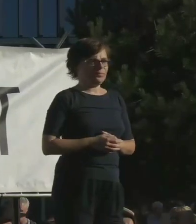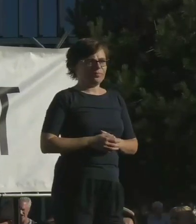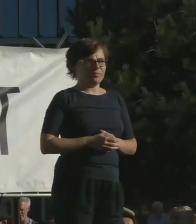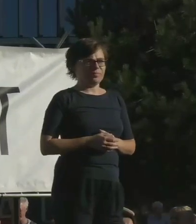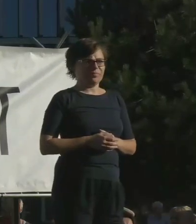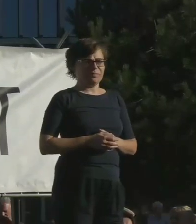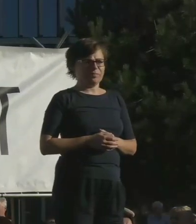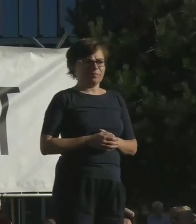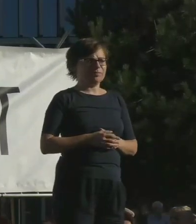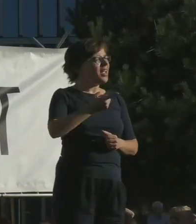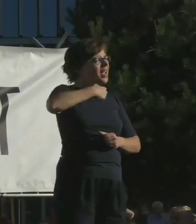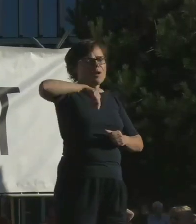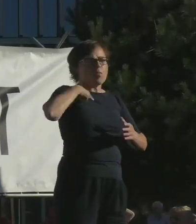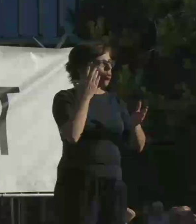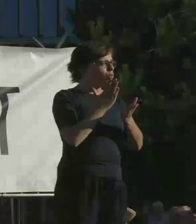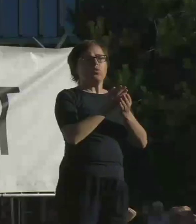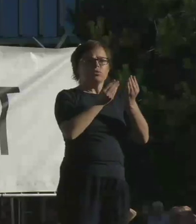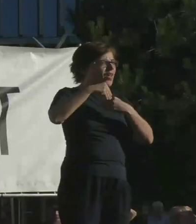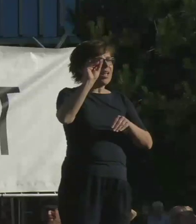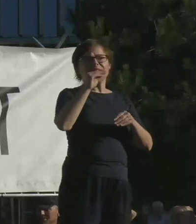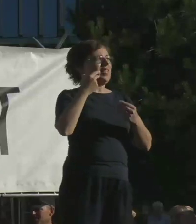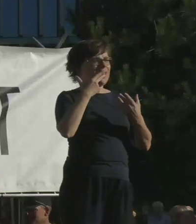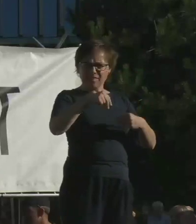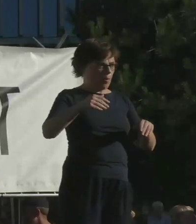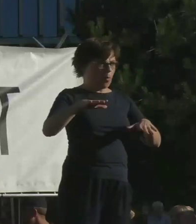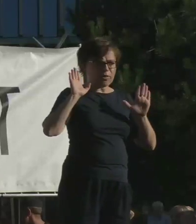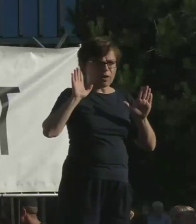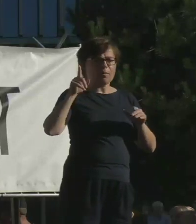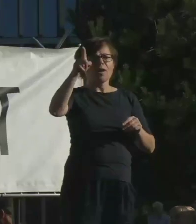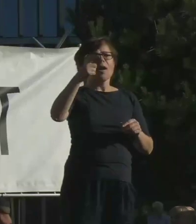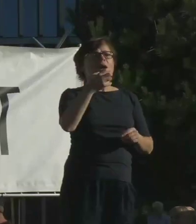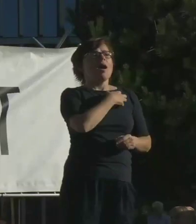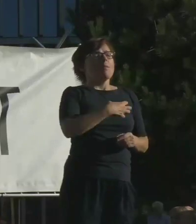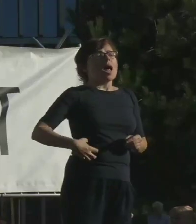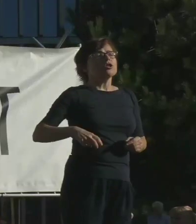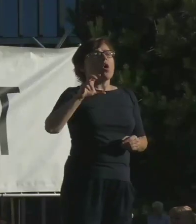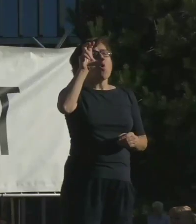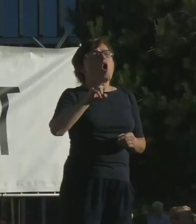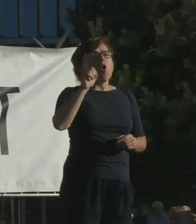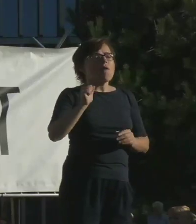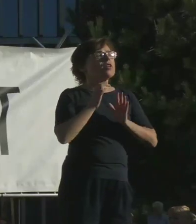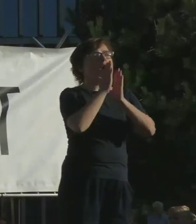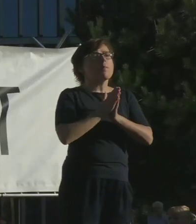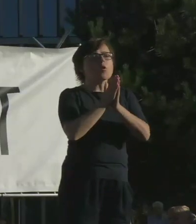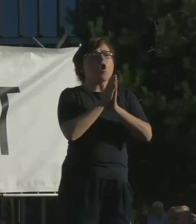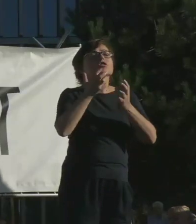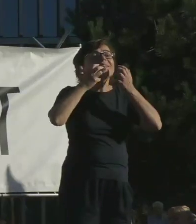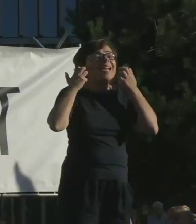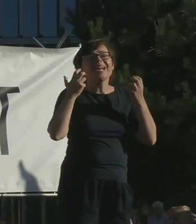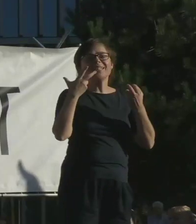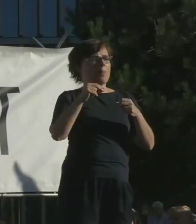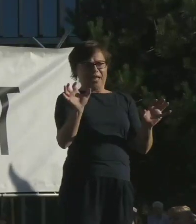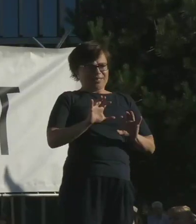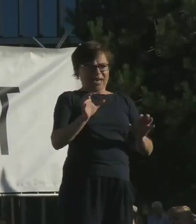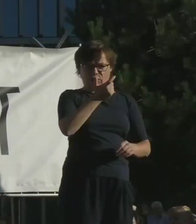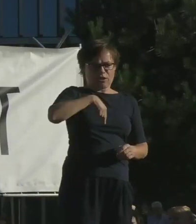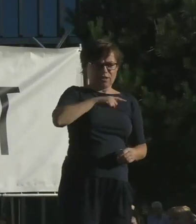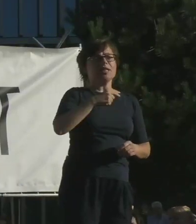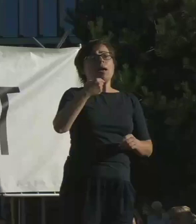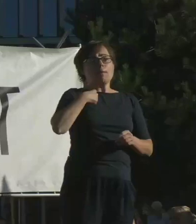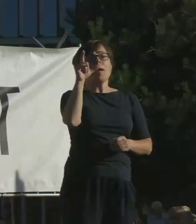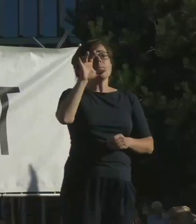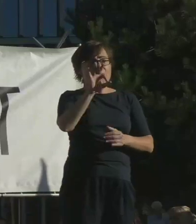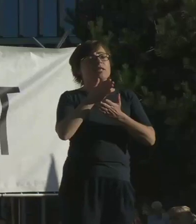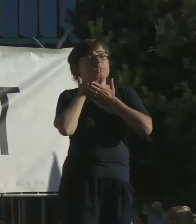Więc nie odpuścimy i panie marszałku Hołownia, niech nas pan kurwa nie straszy tygryskie. Poradziłyśmy sobie z PiS-em, poradzimy